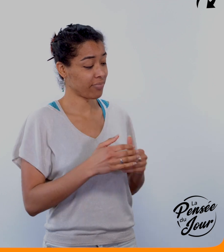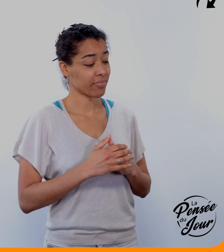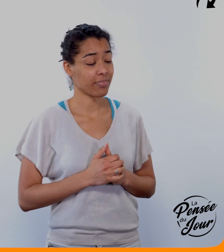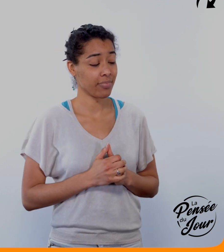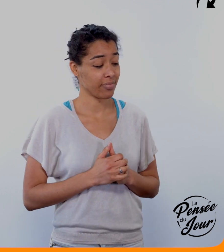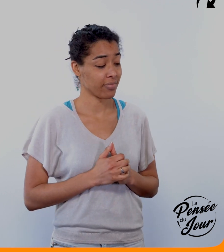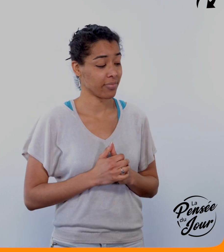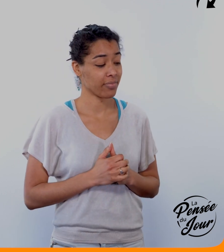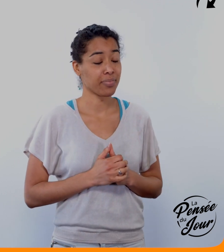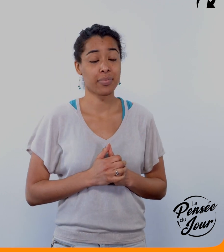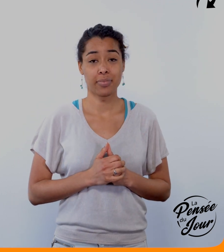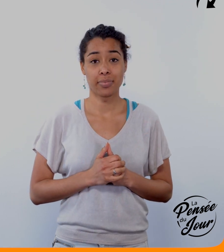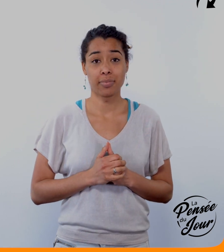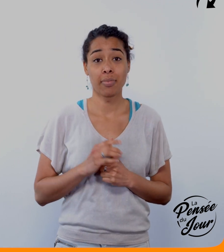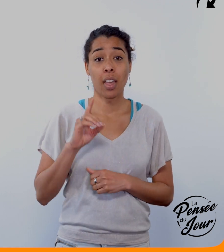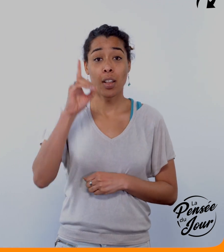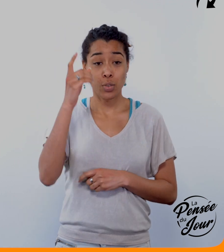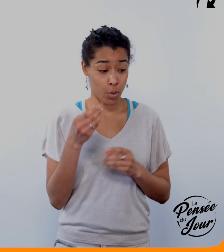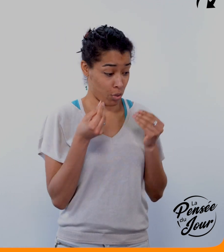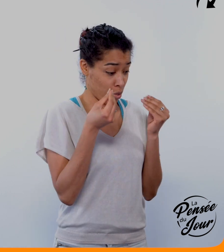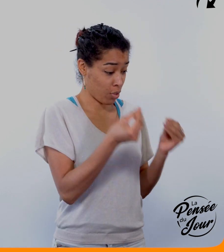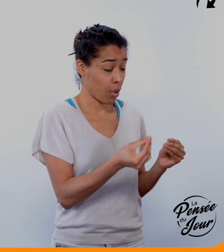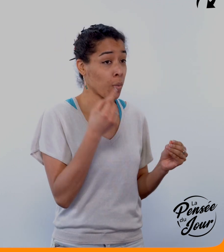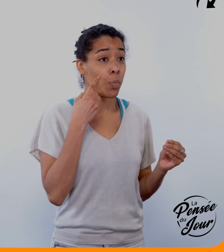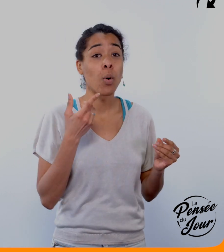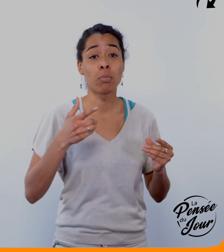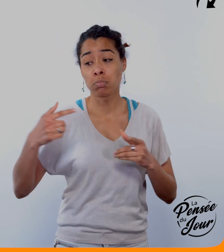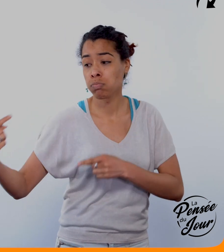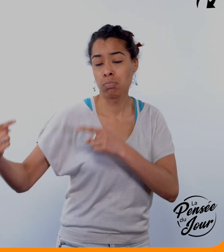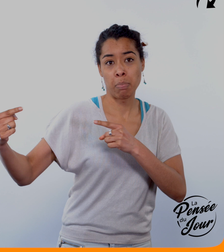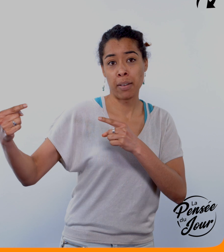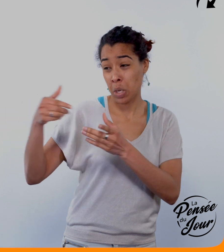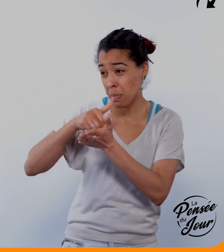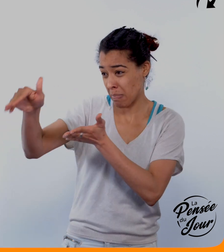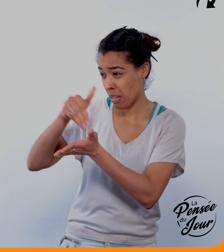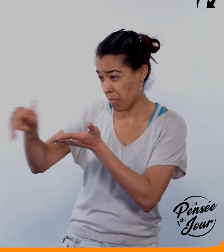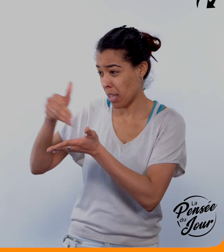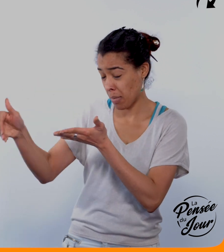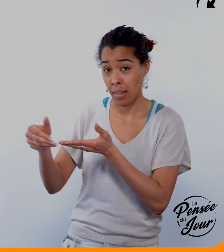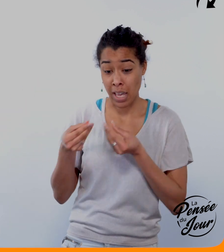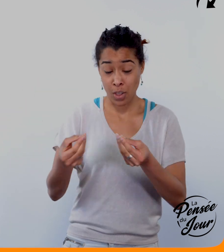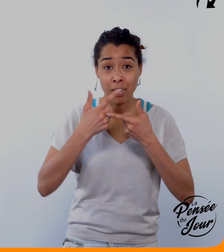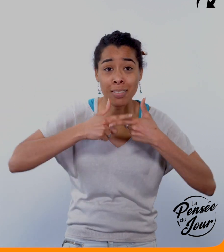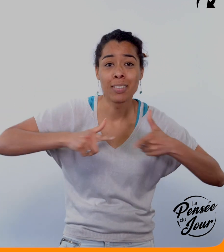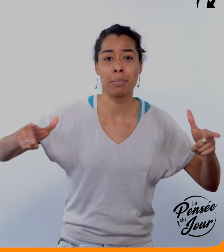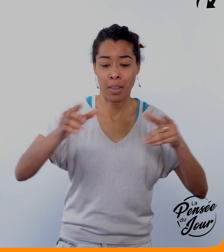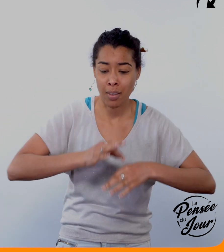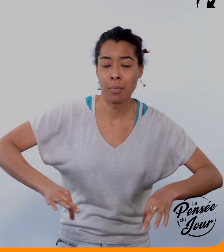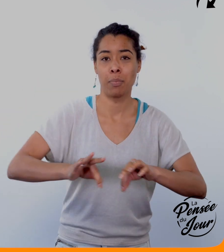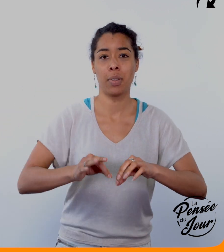Gédéon. Dieu le missionne pour chasser les attaquants et délivrer son pays et sa famille. En réalité, le malheur qui s'est abattu